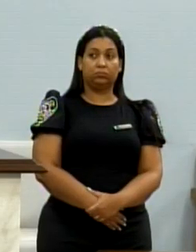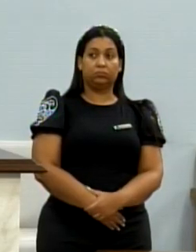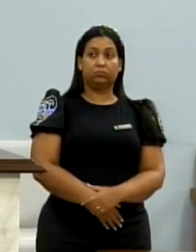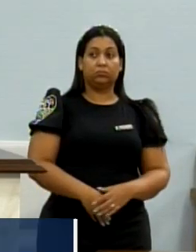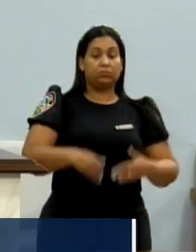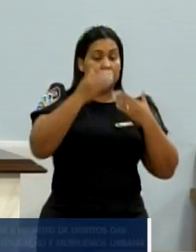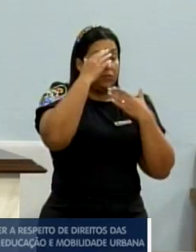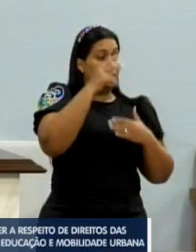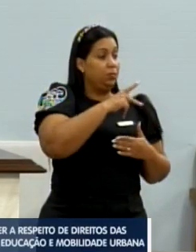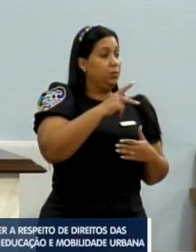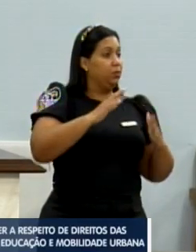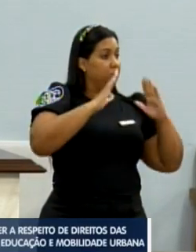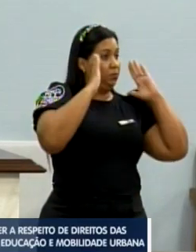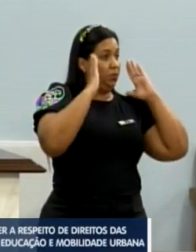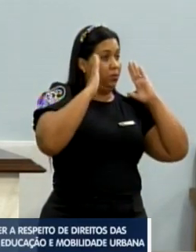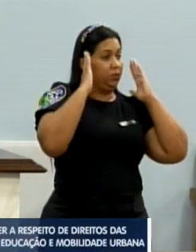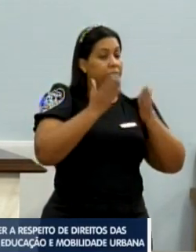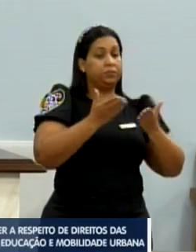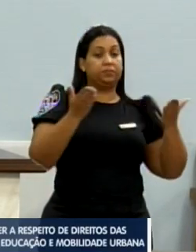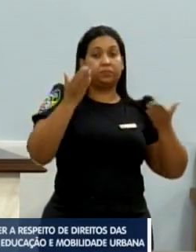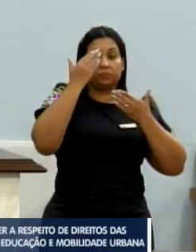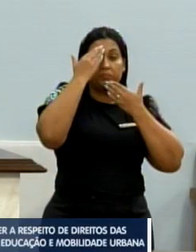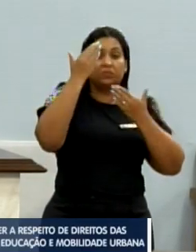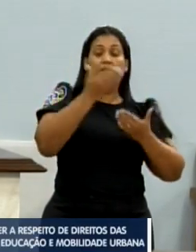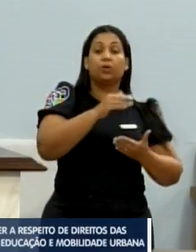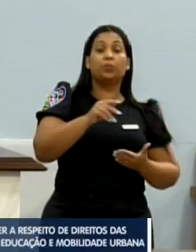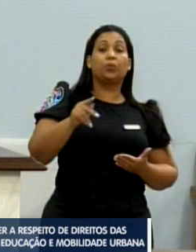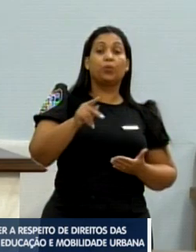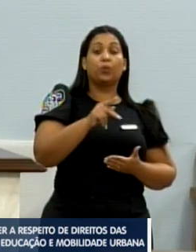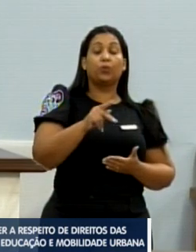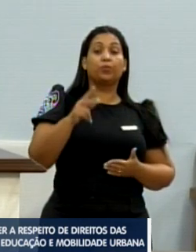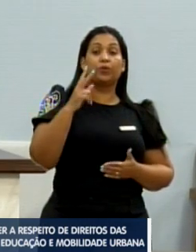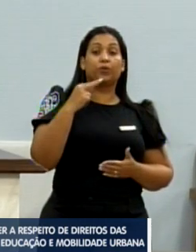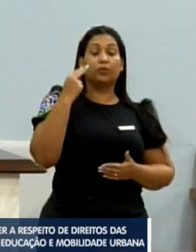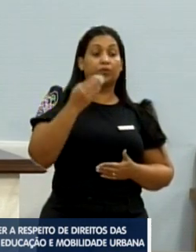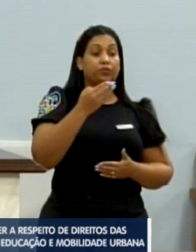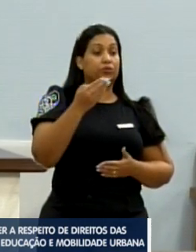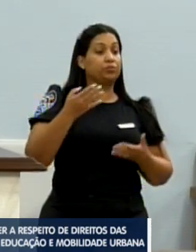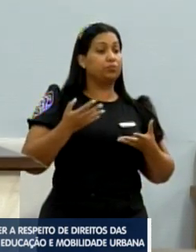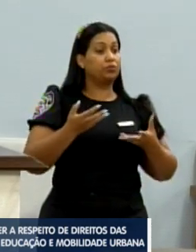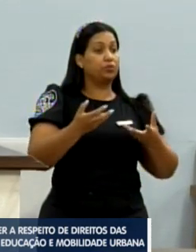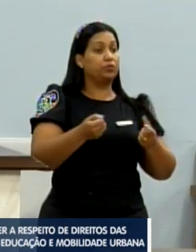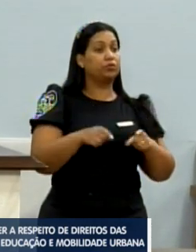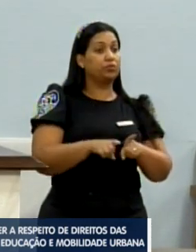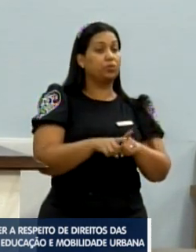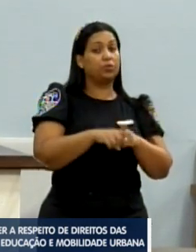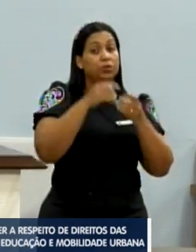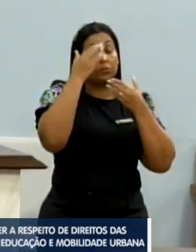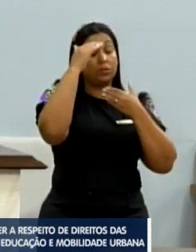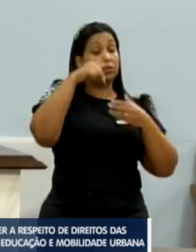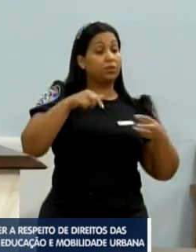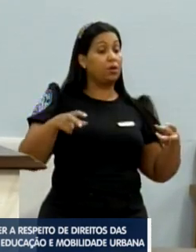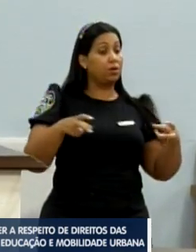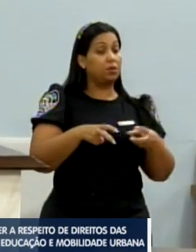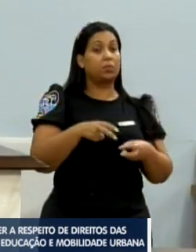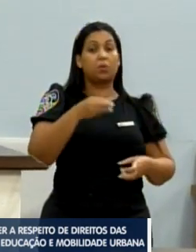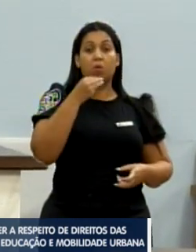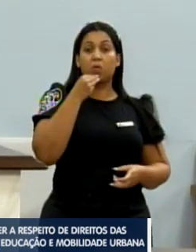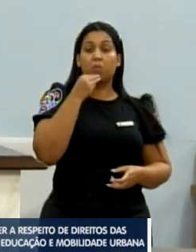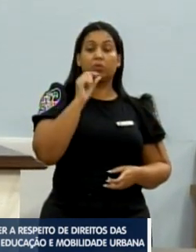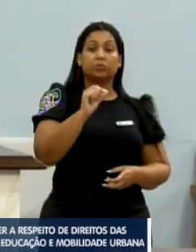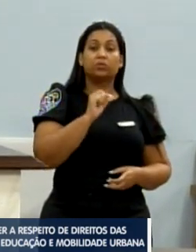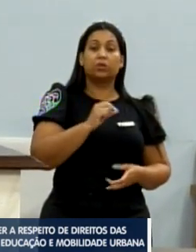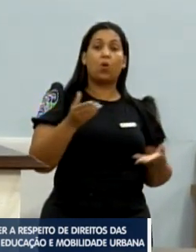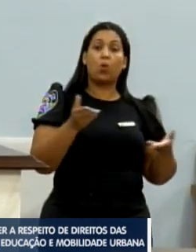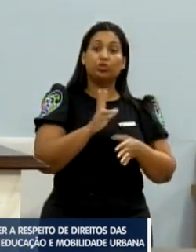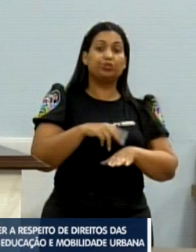Obrigado, presidente Paulo Paulera. Obrigado, doutor Renato Pupo, vereador, pelo convite. Obrigado à casa pela oportunidade de vir aqui